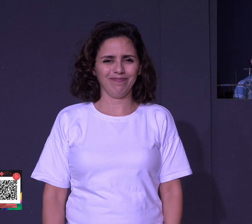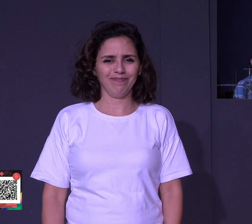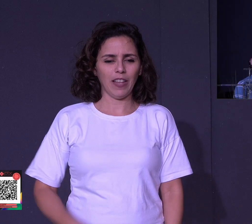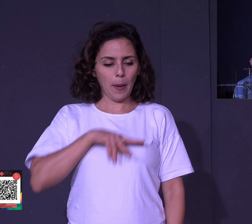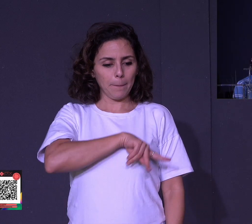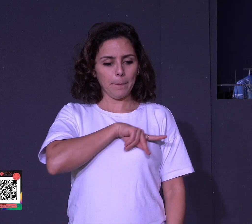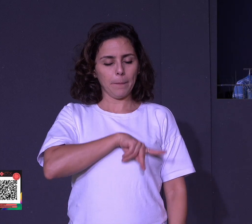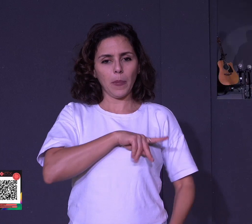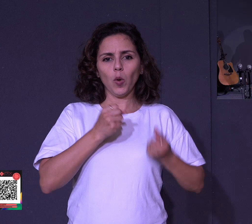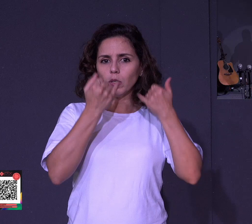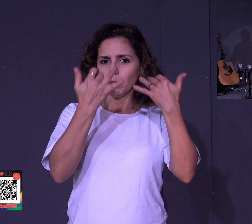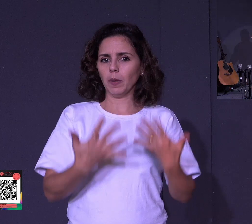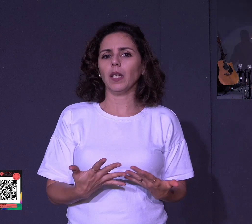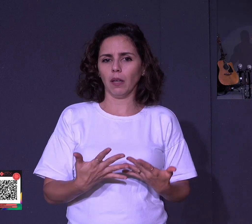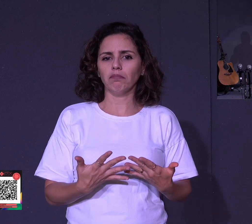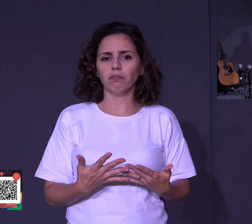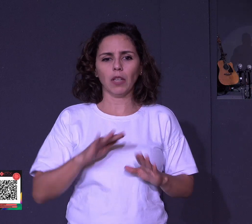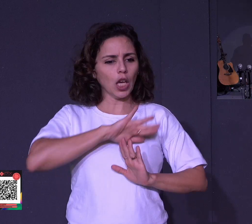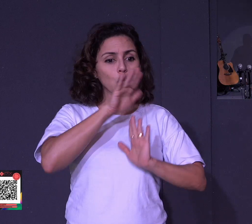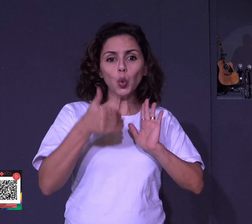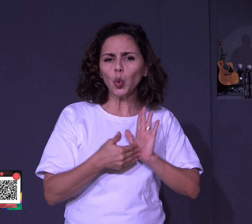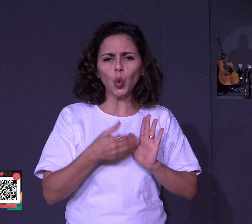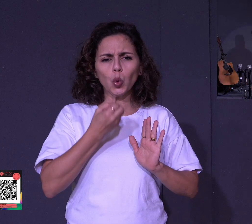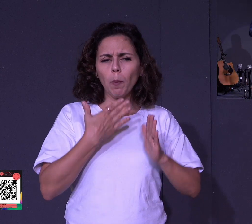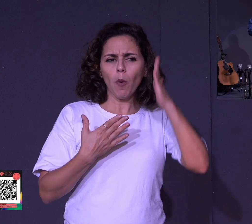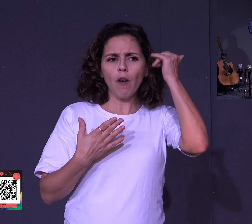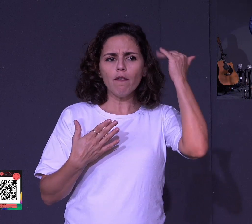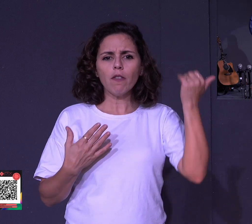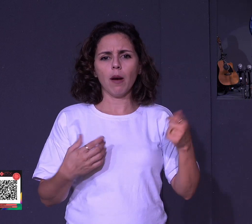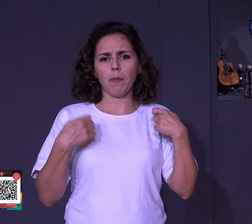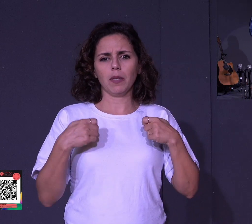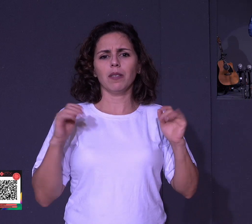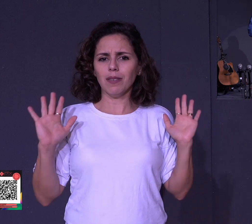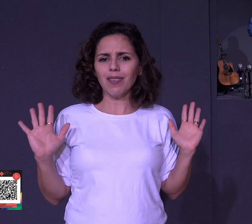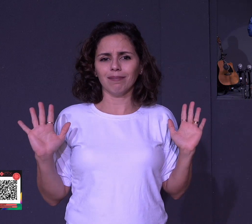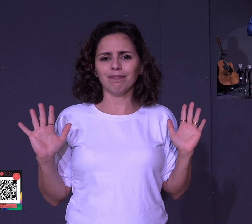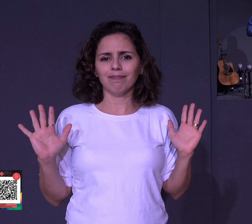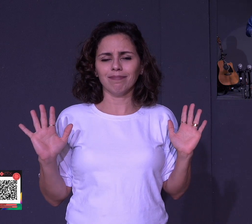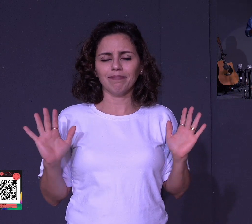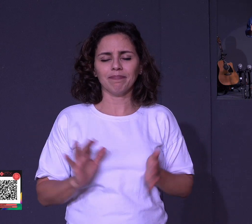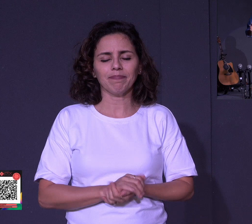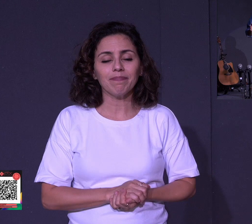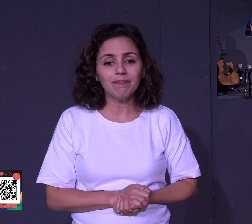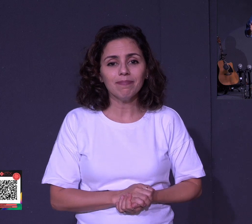Estava levando os adolescentes para casa de uma coleguinha na